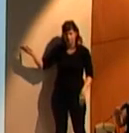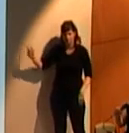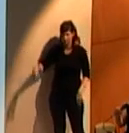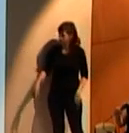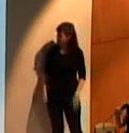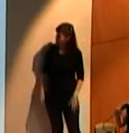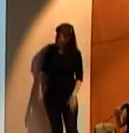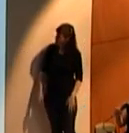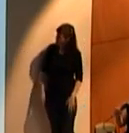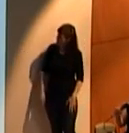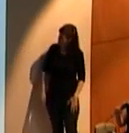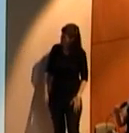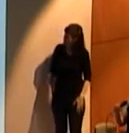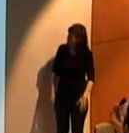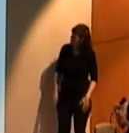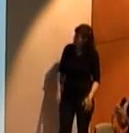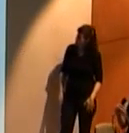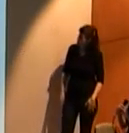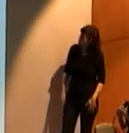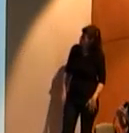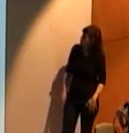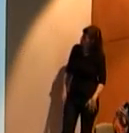après, là, la notion d'échelle,